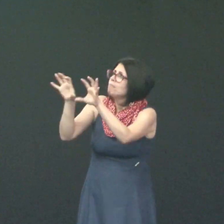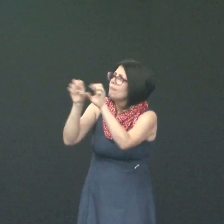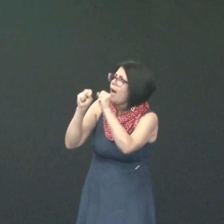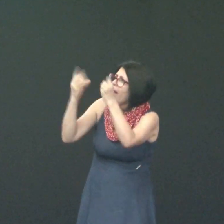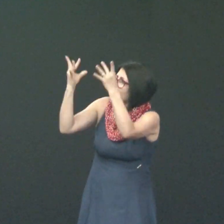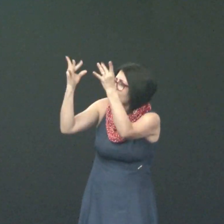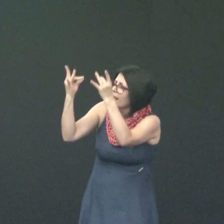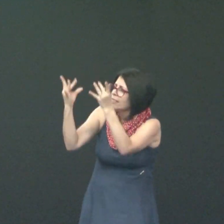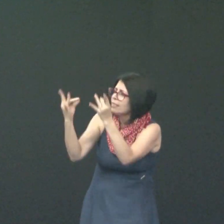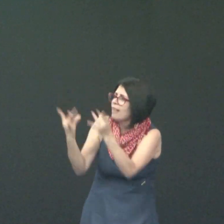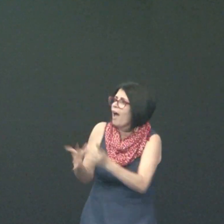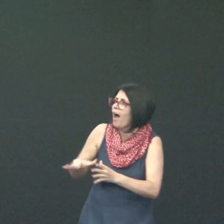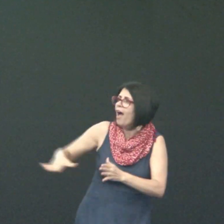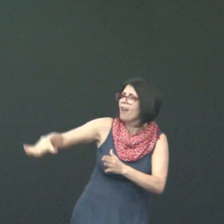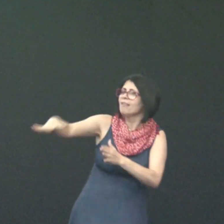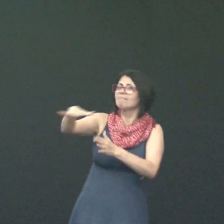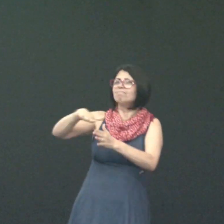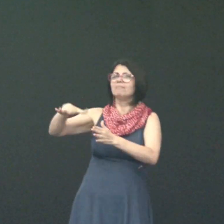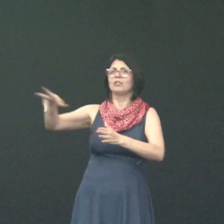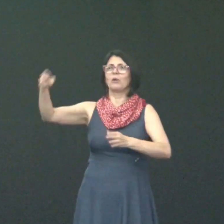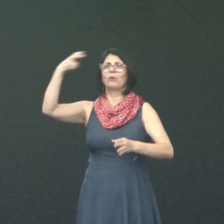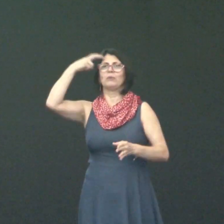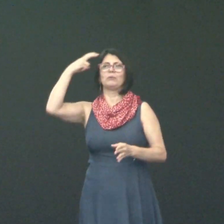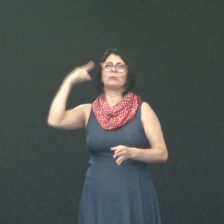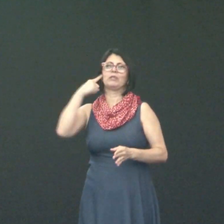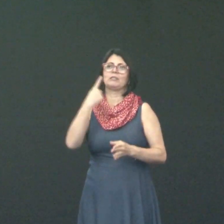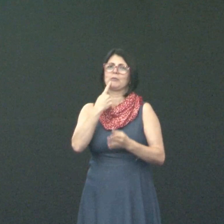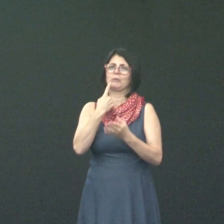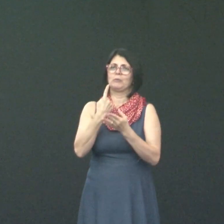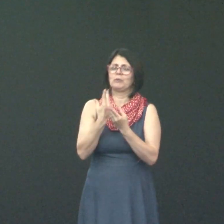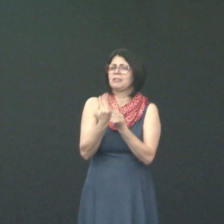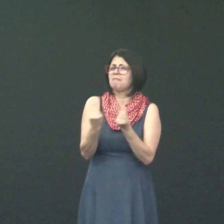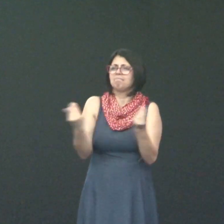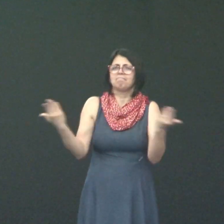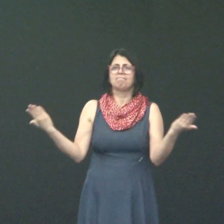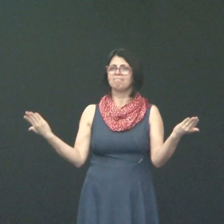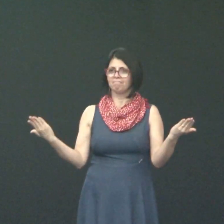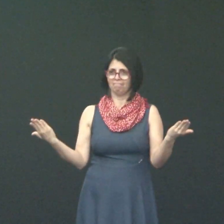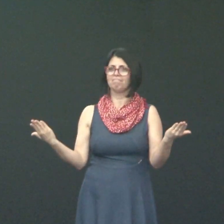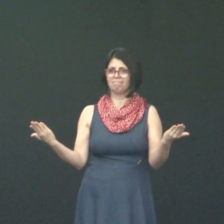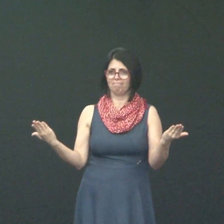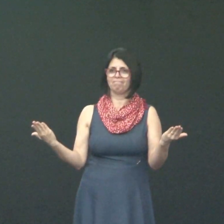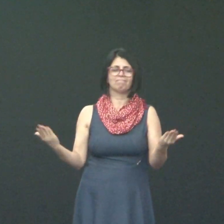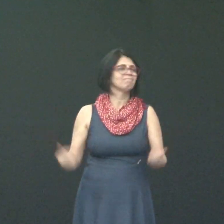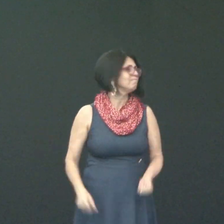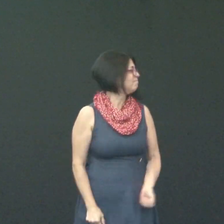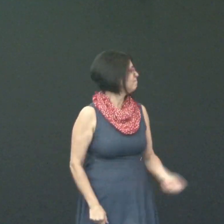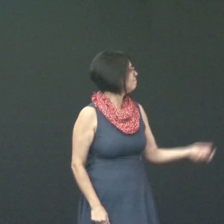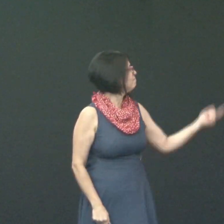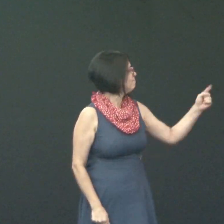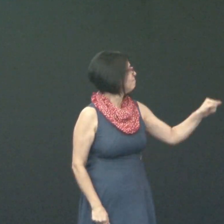conexão, como apreender e compreender a questão cultural dos surdos.